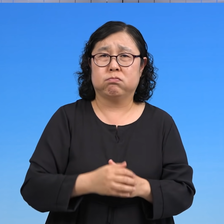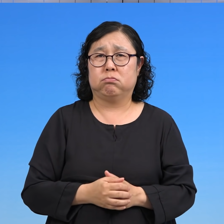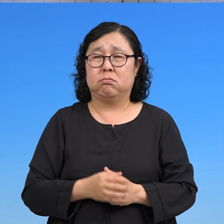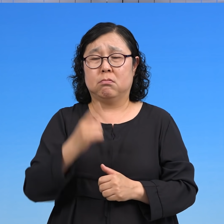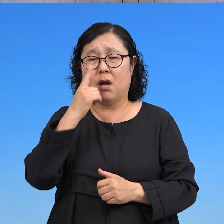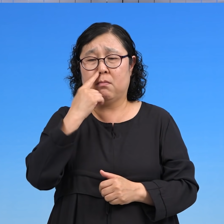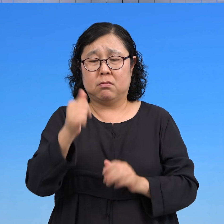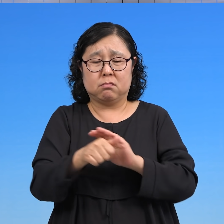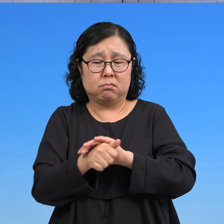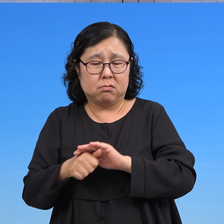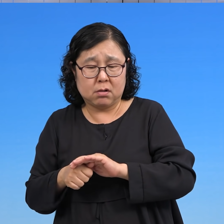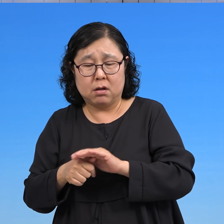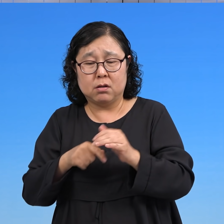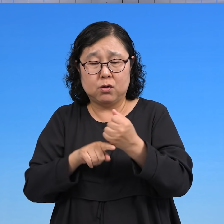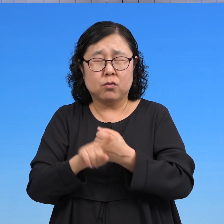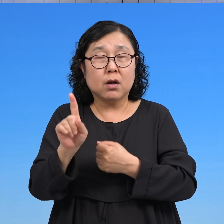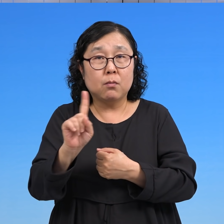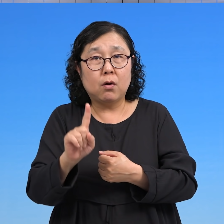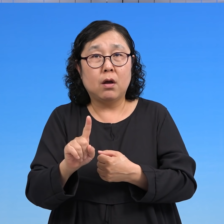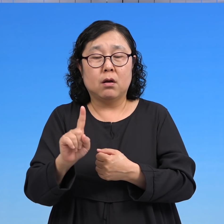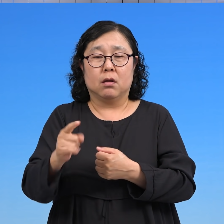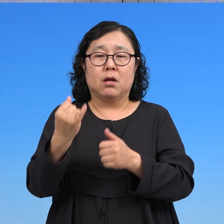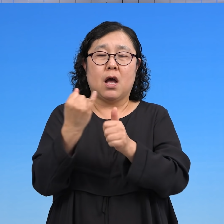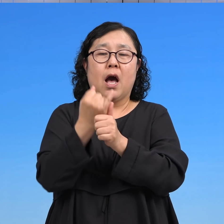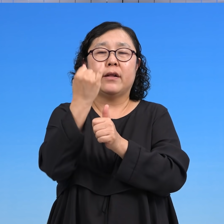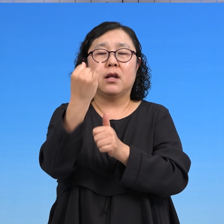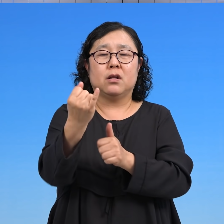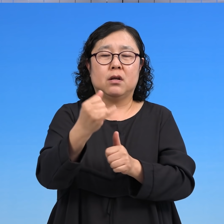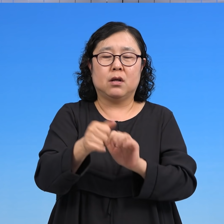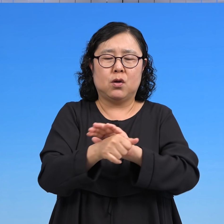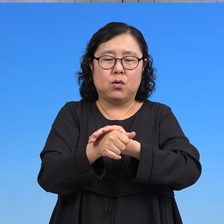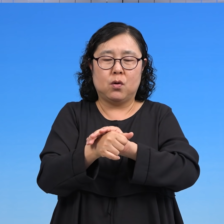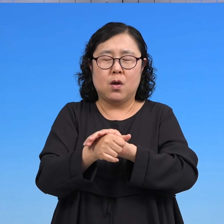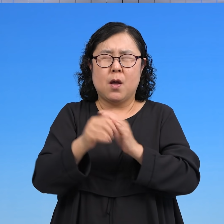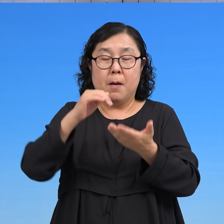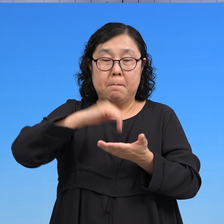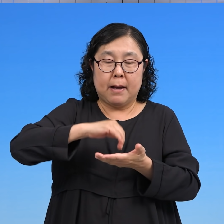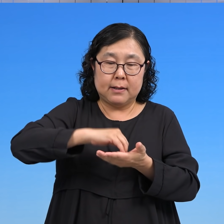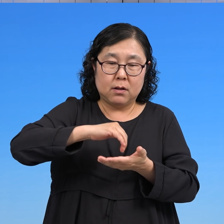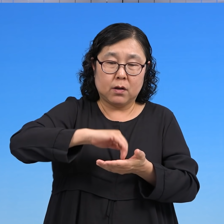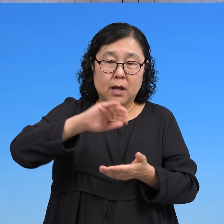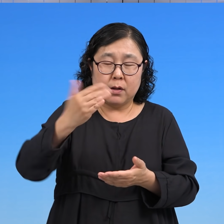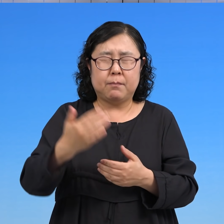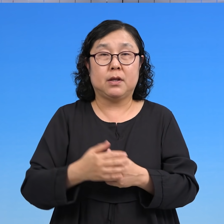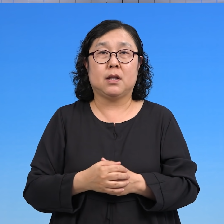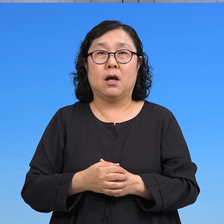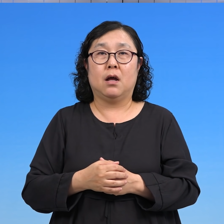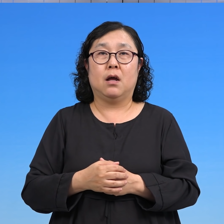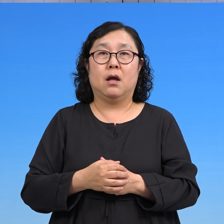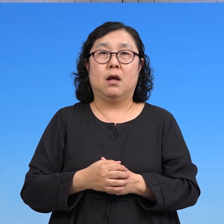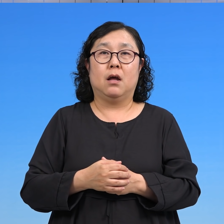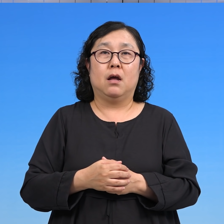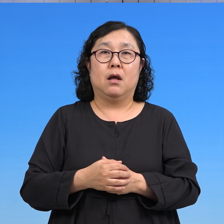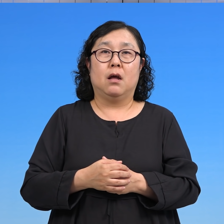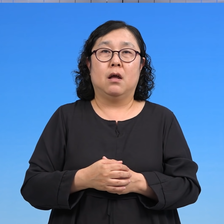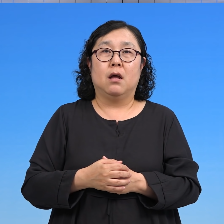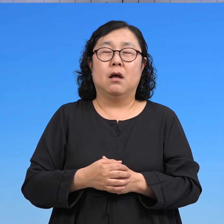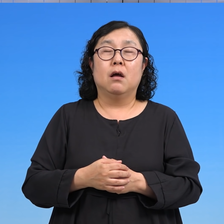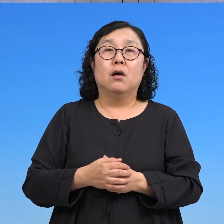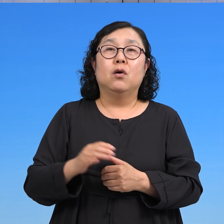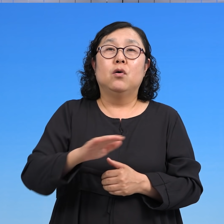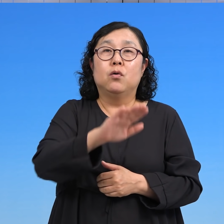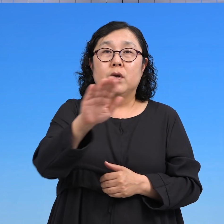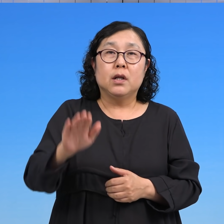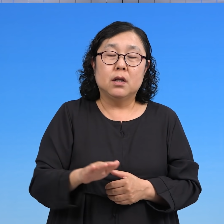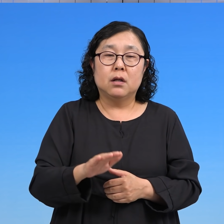왜 아버지들이 위축되어 있습니까? 이 점에서 아내들이 반성해야 되고, 왜 아내들이 어머니들이 위축되어 있습니까? 이 점에서